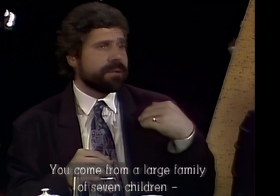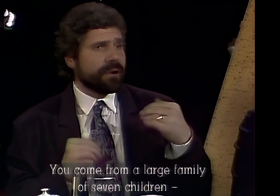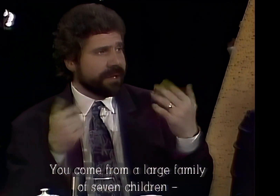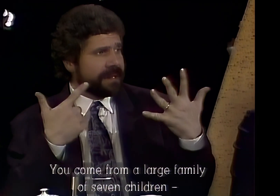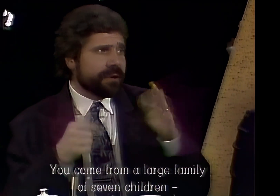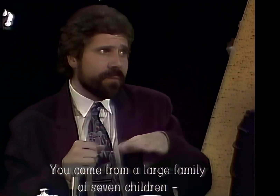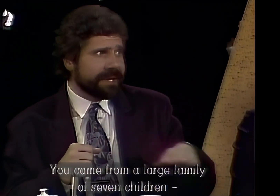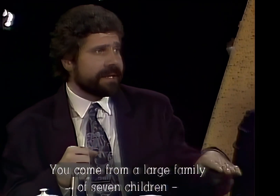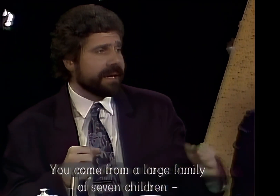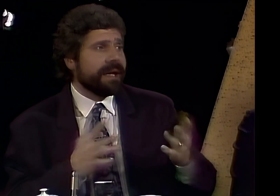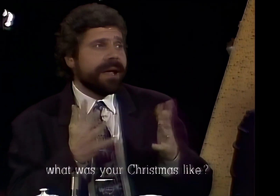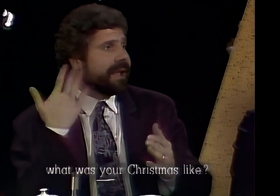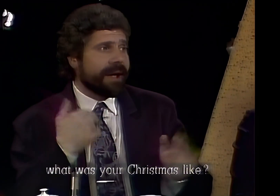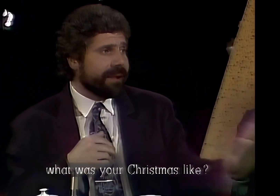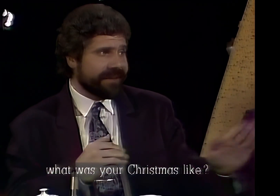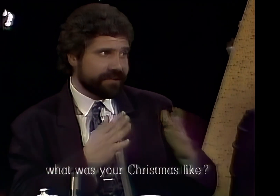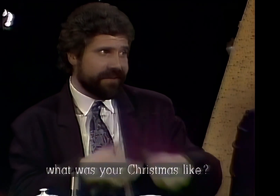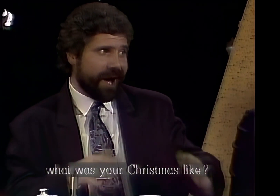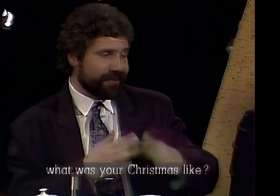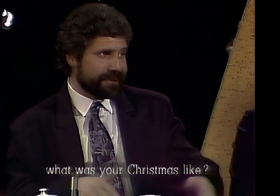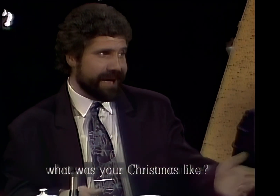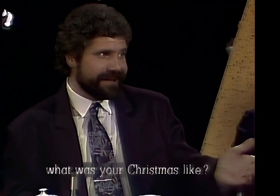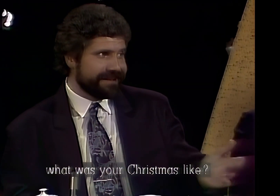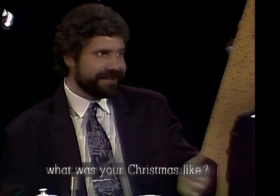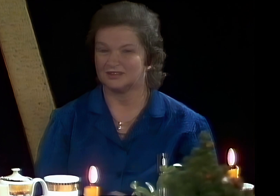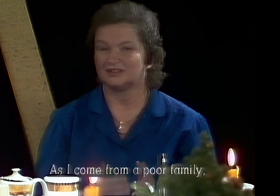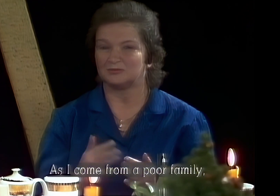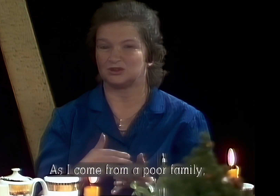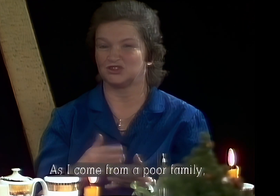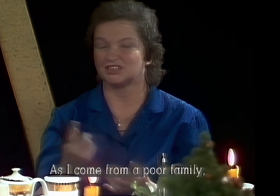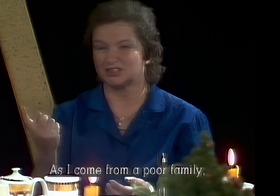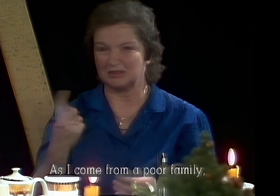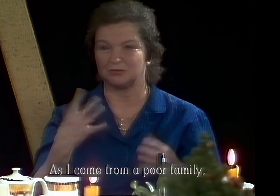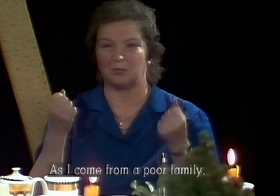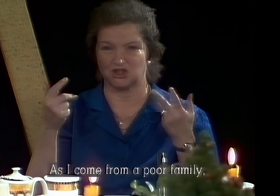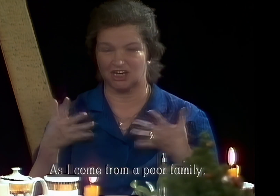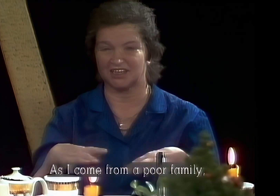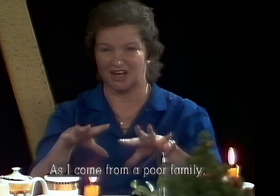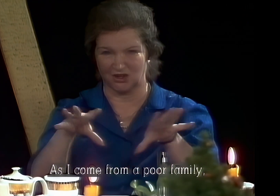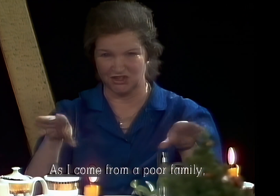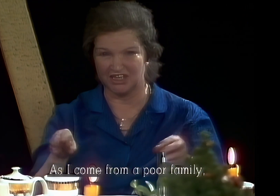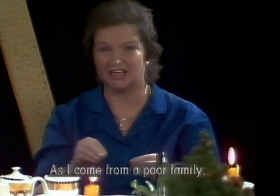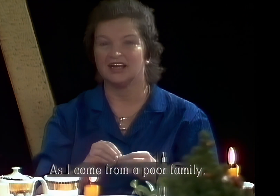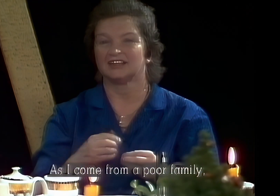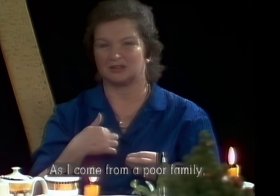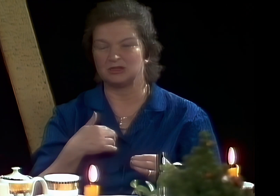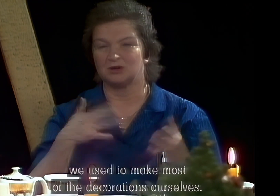bylo 7 dětí. Jaké byly vaše Vánoce? Protože jsem z početné rodiny, tak bychom